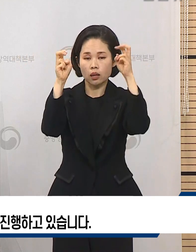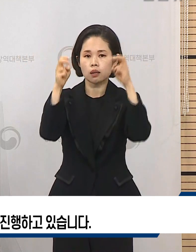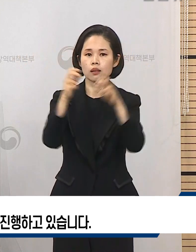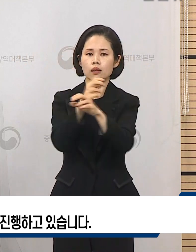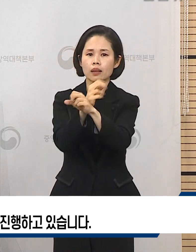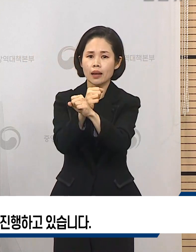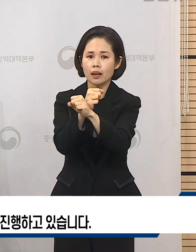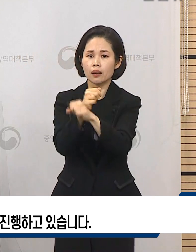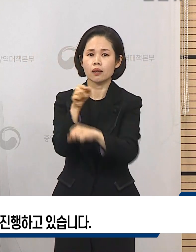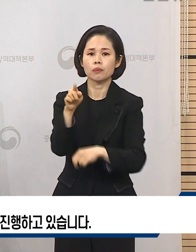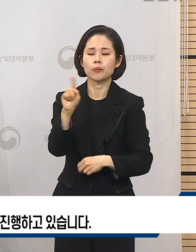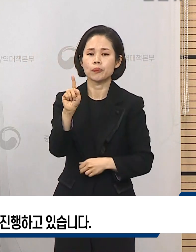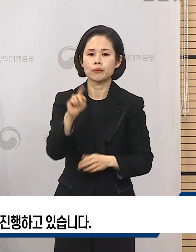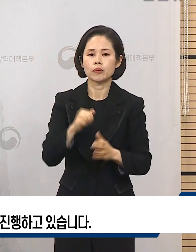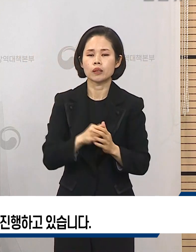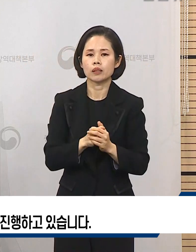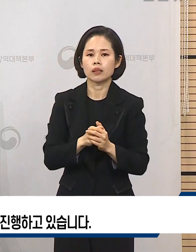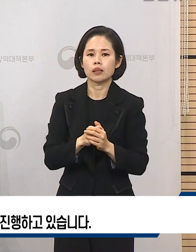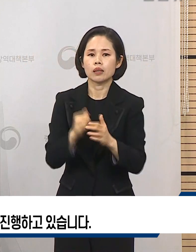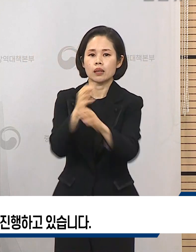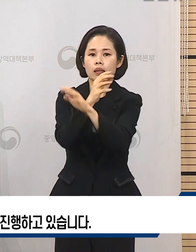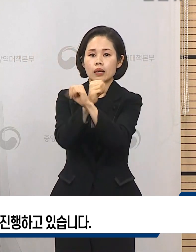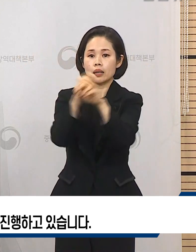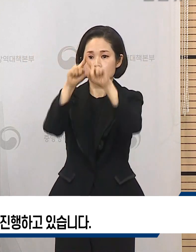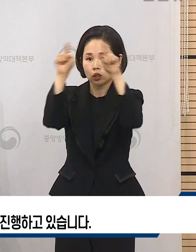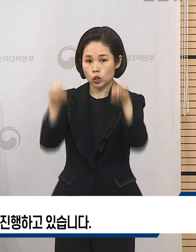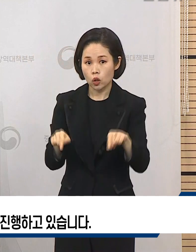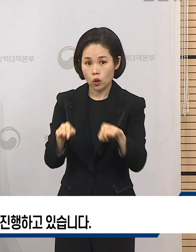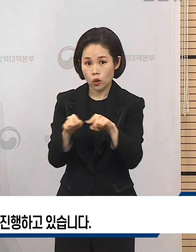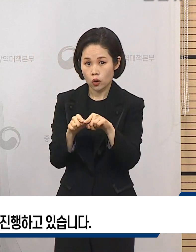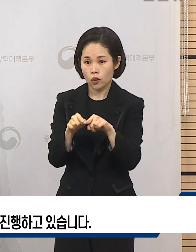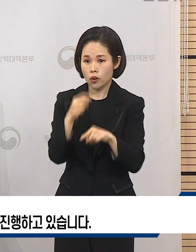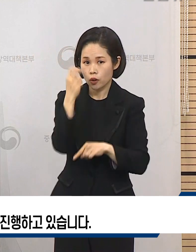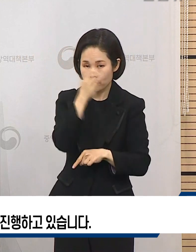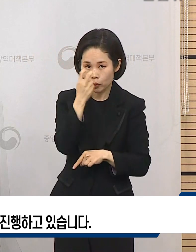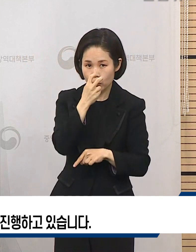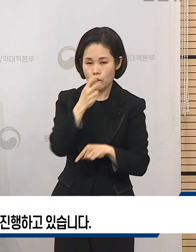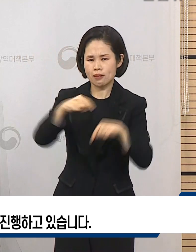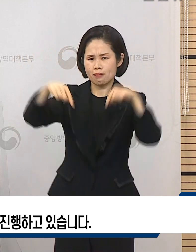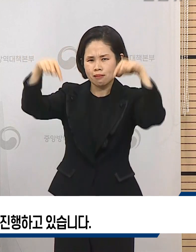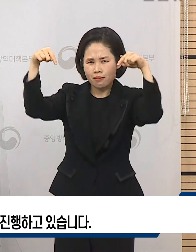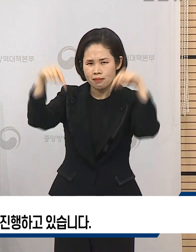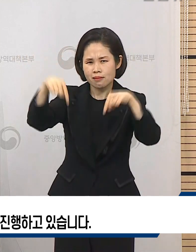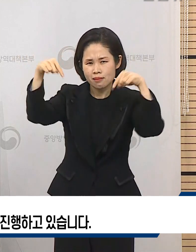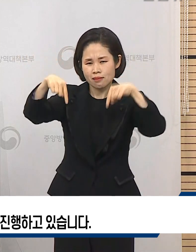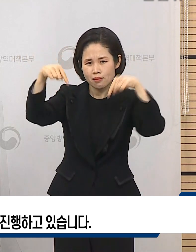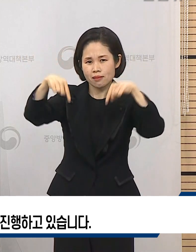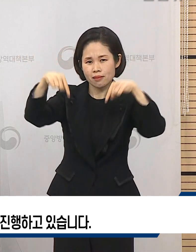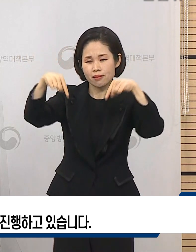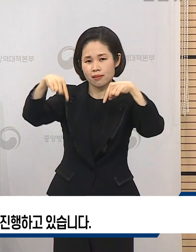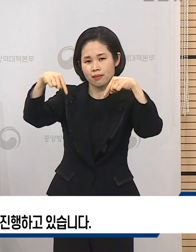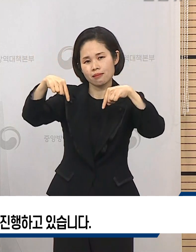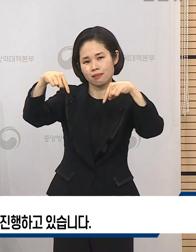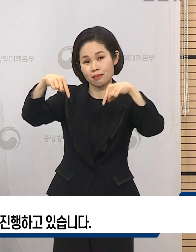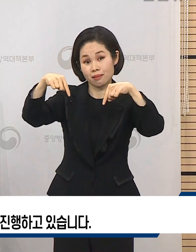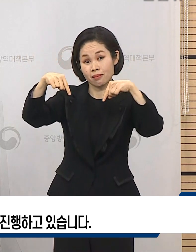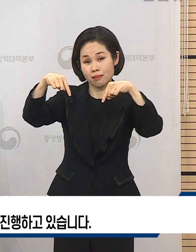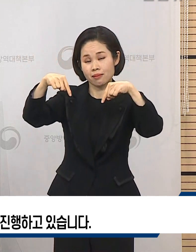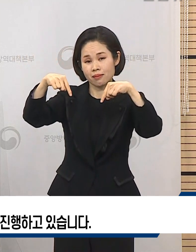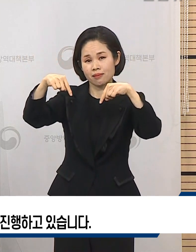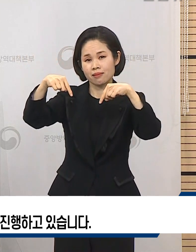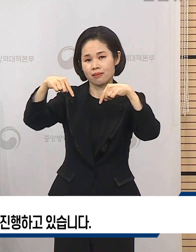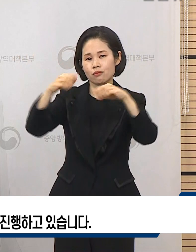그 대학 계약서에 대한 검토와 협상을 계속 이어서